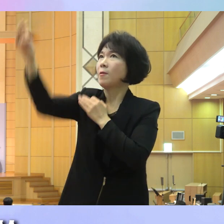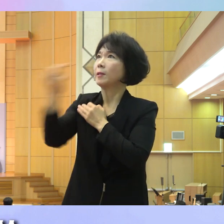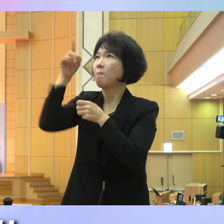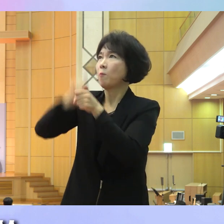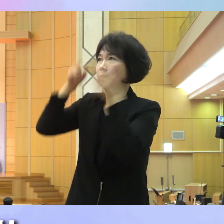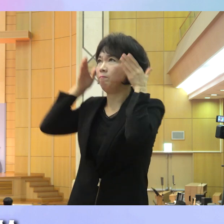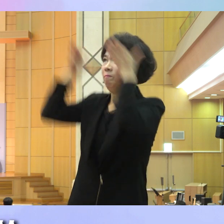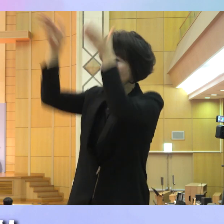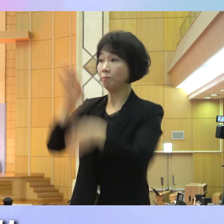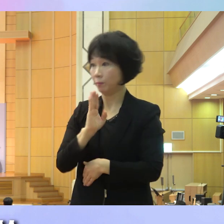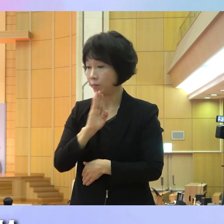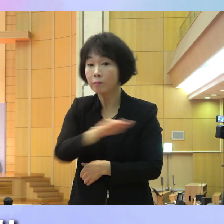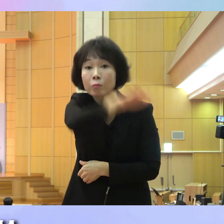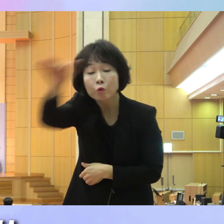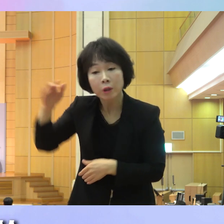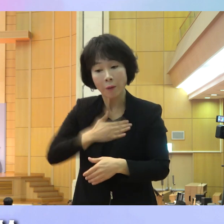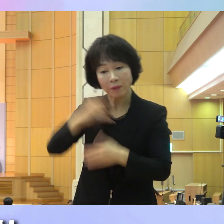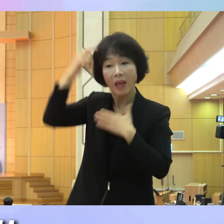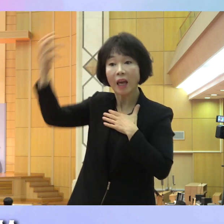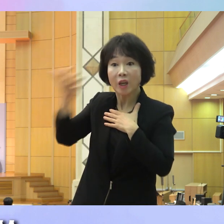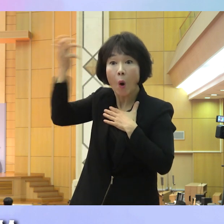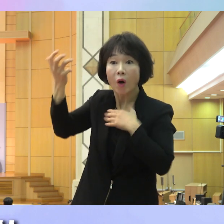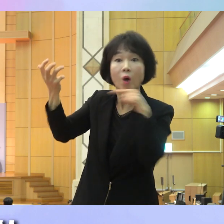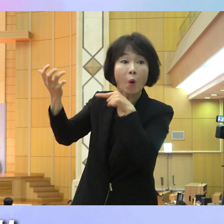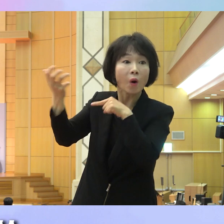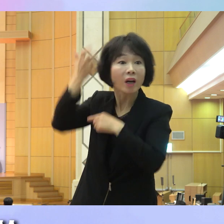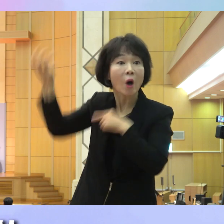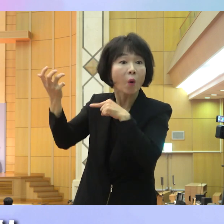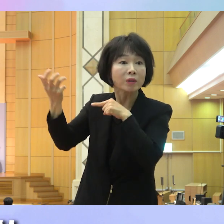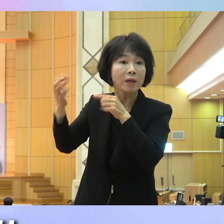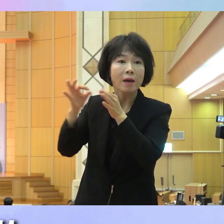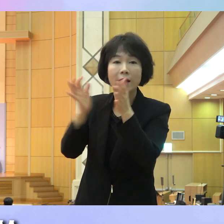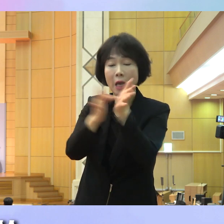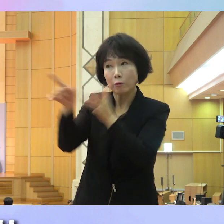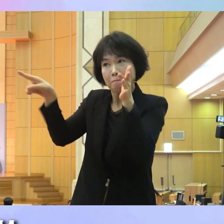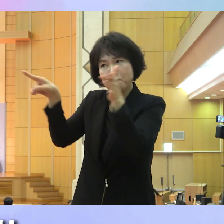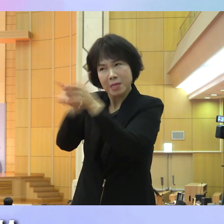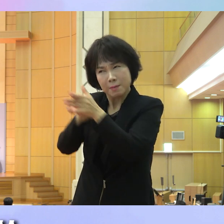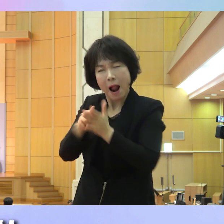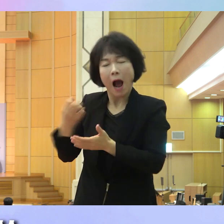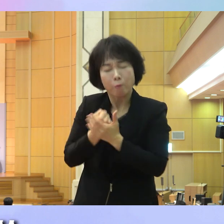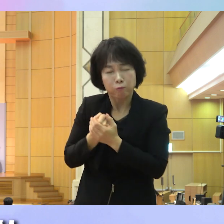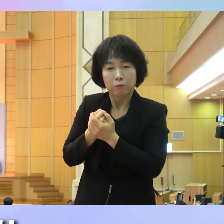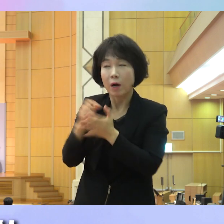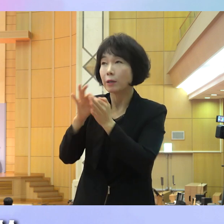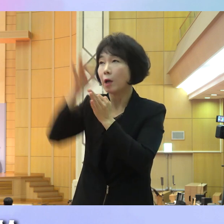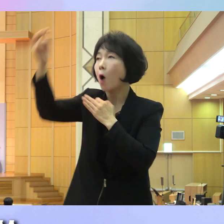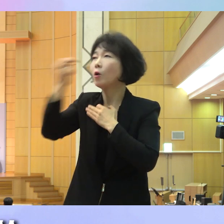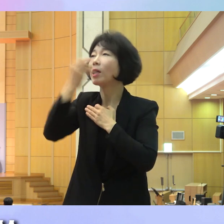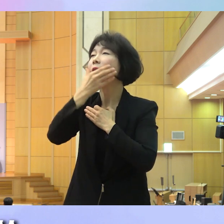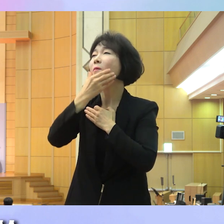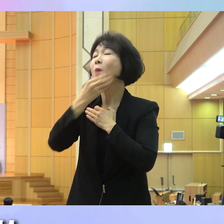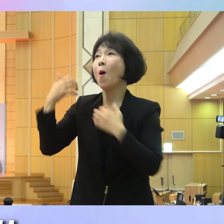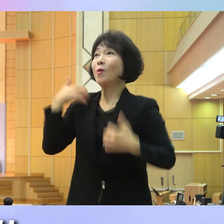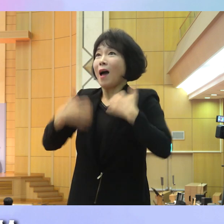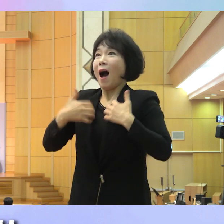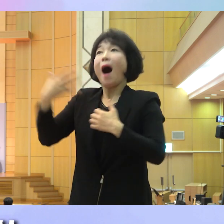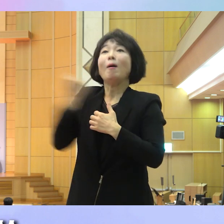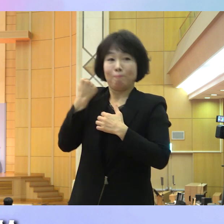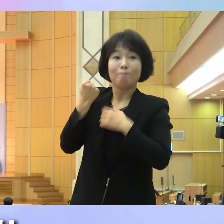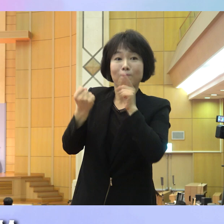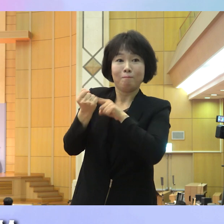영혼이 예수 그리스도 안에서 영생을 얻어서 천국에서 영생 복락 누릴 수